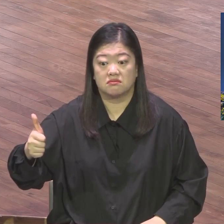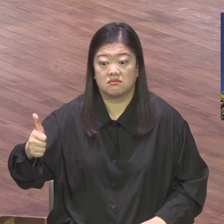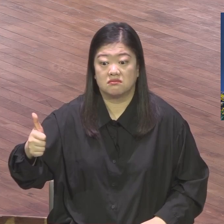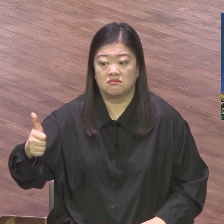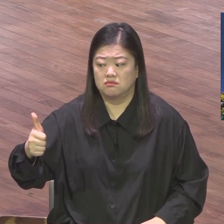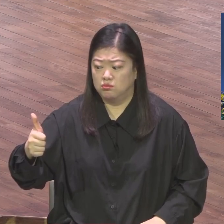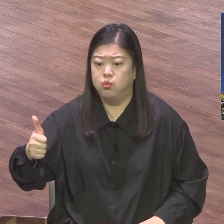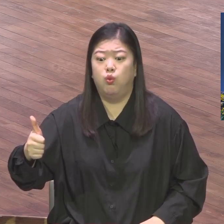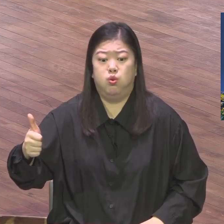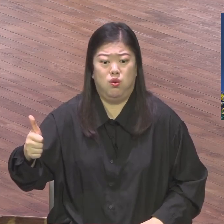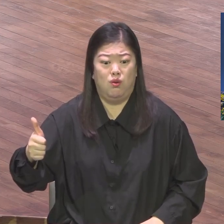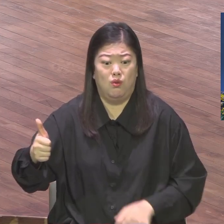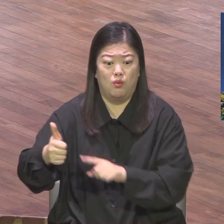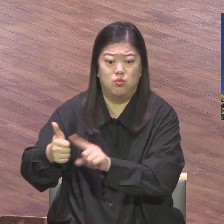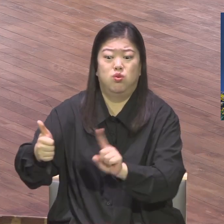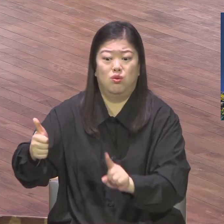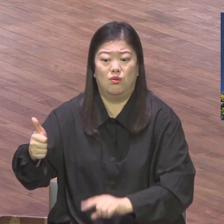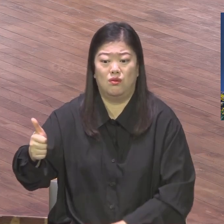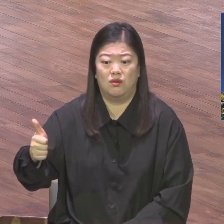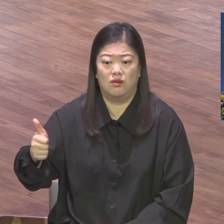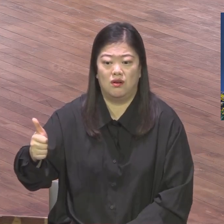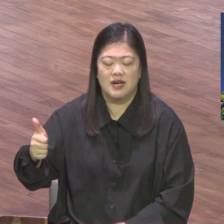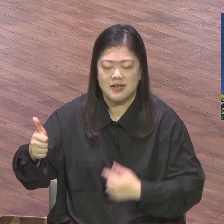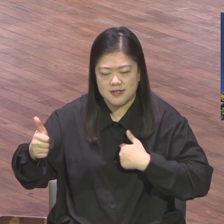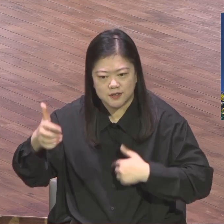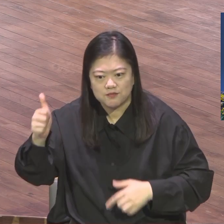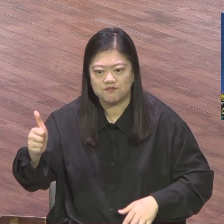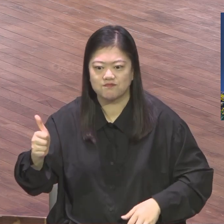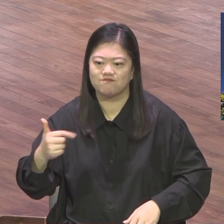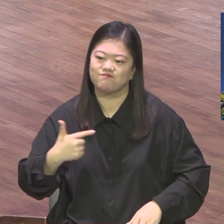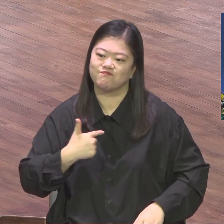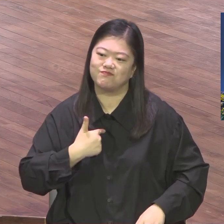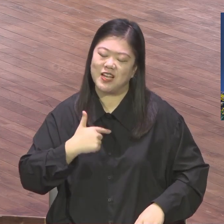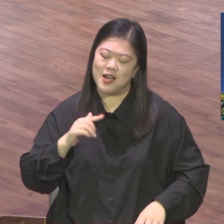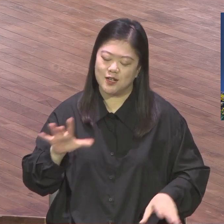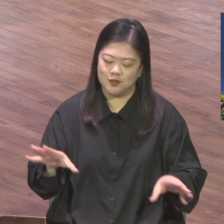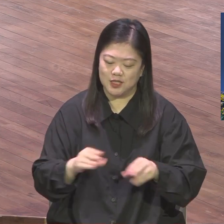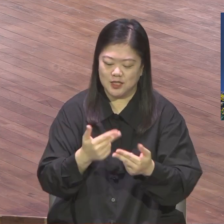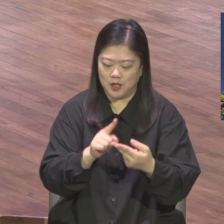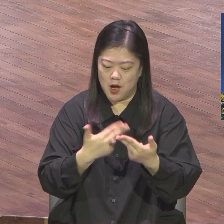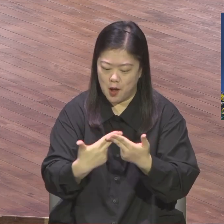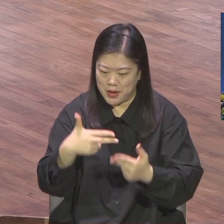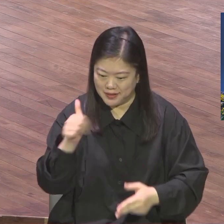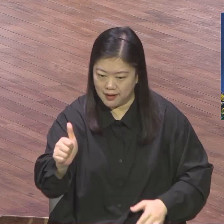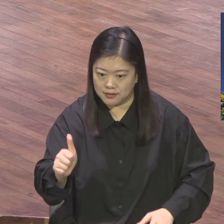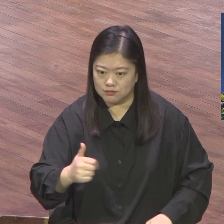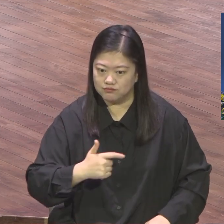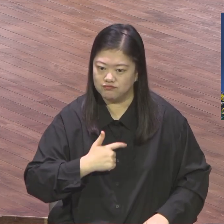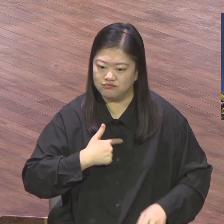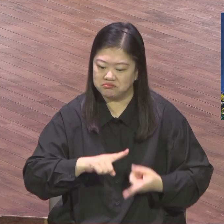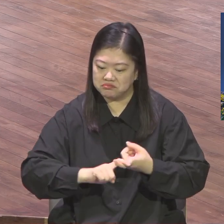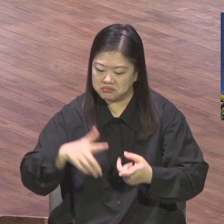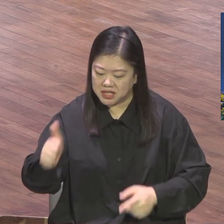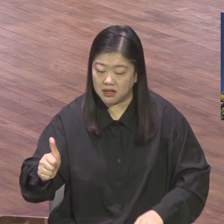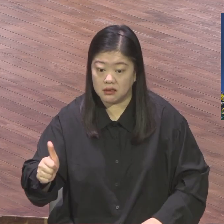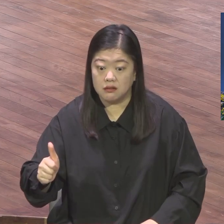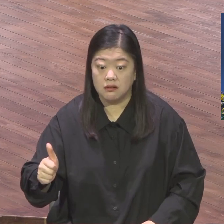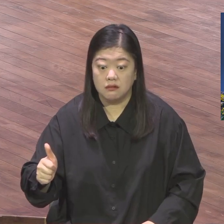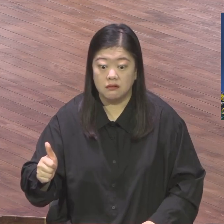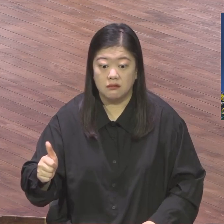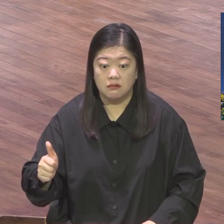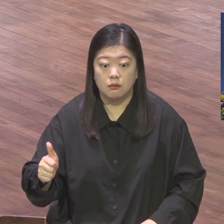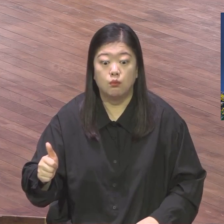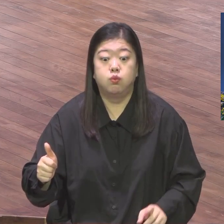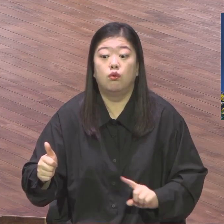거야. 총회장 때 목이 엄청 힘주지요. 이걸 이제 사단이